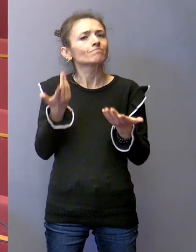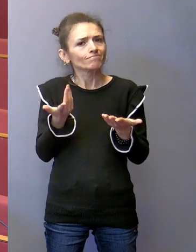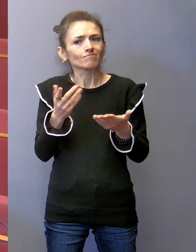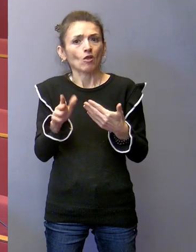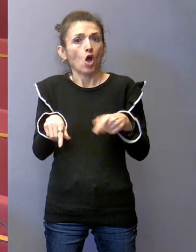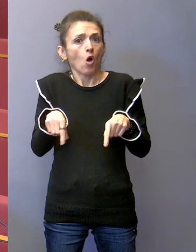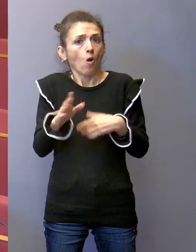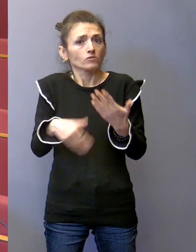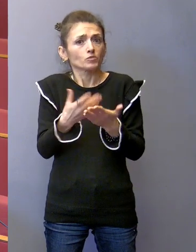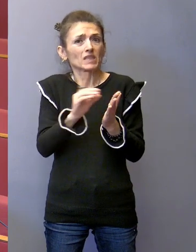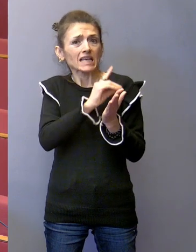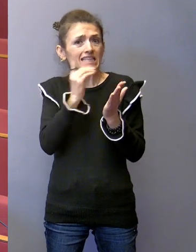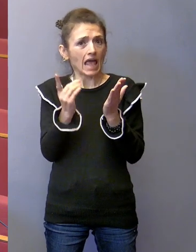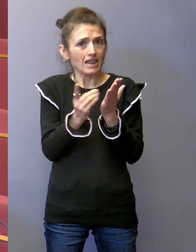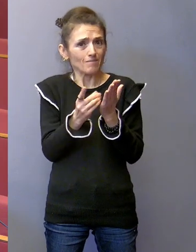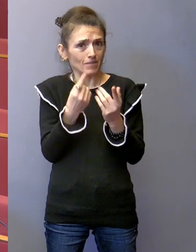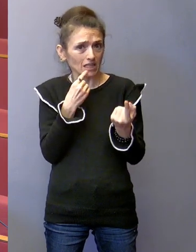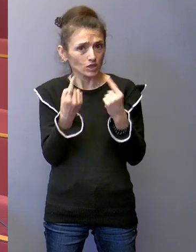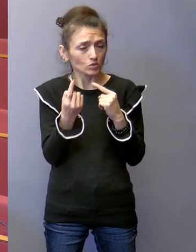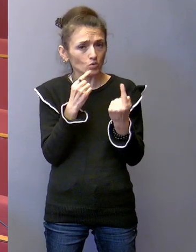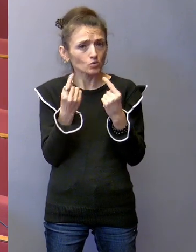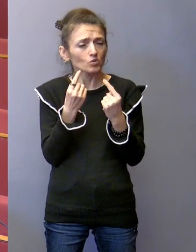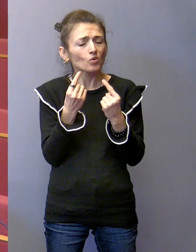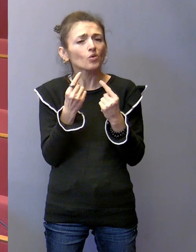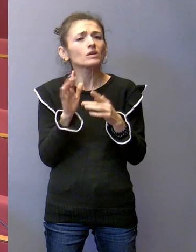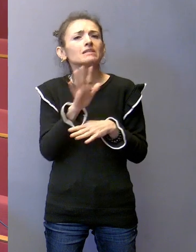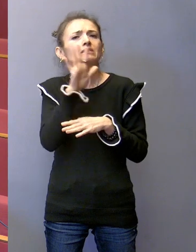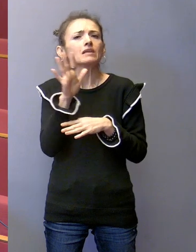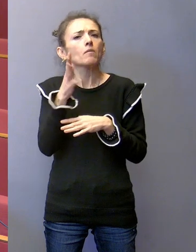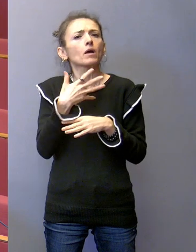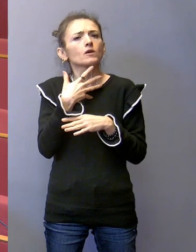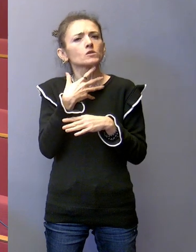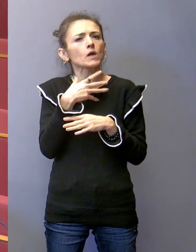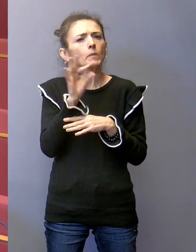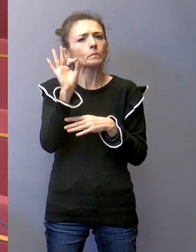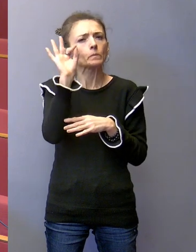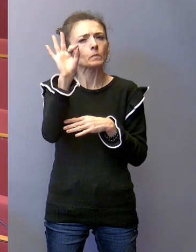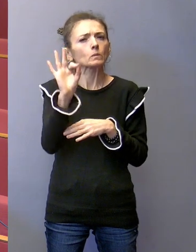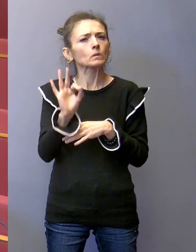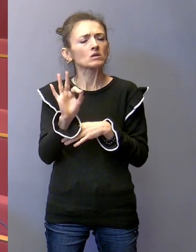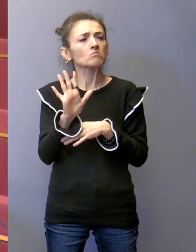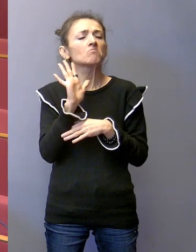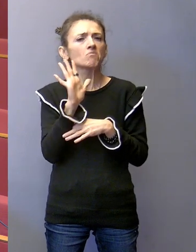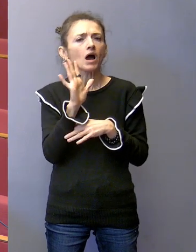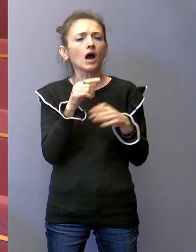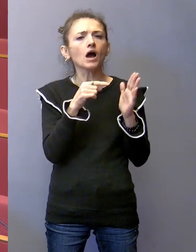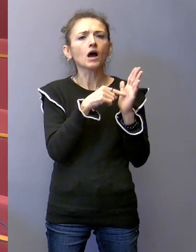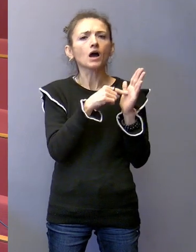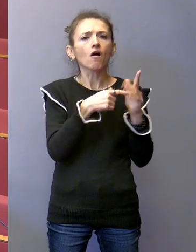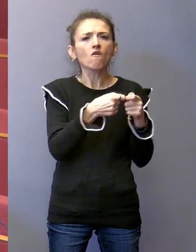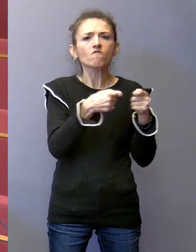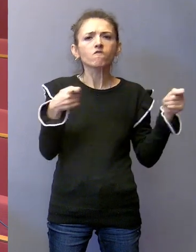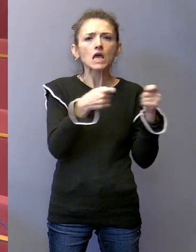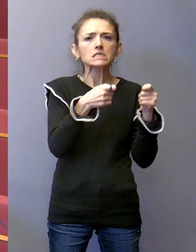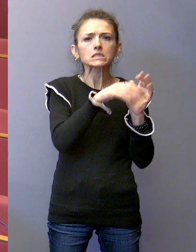oggi che in qualche modo indica molti passaggi che nulla hanno a che vedere con ciò che è previsto dal dalla